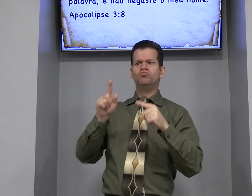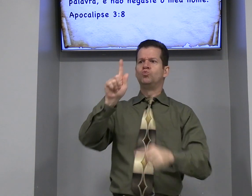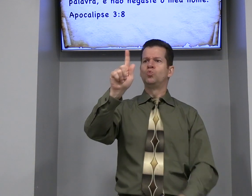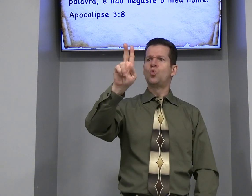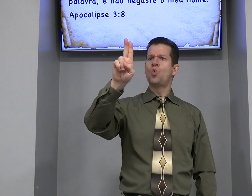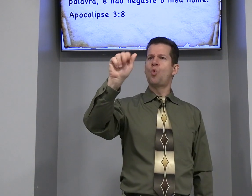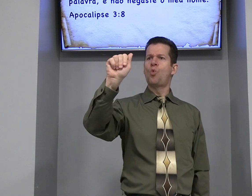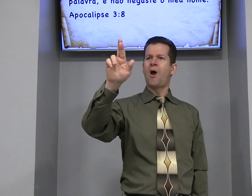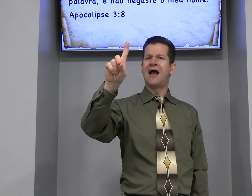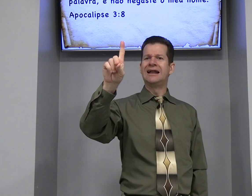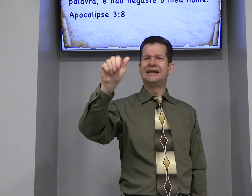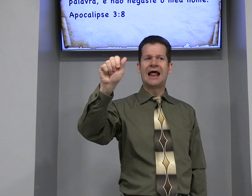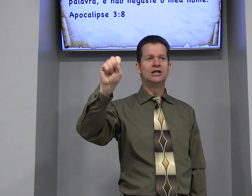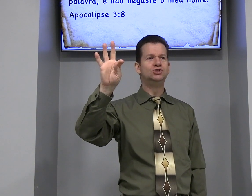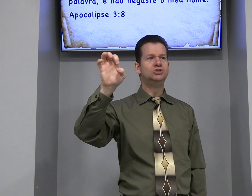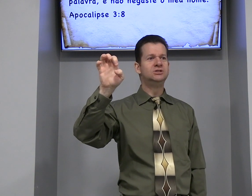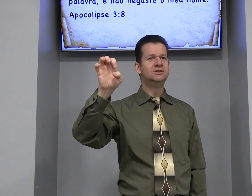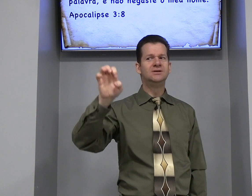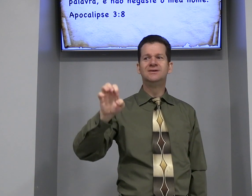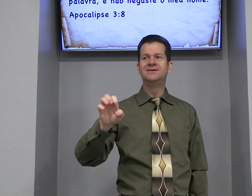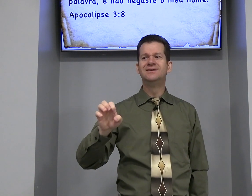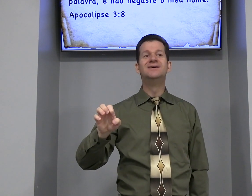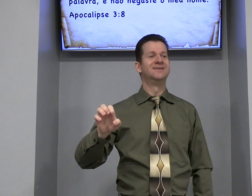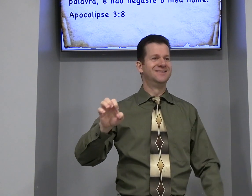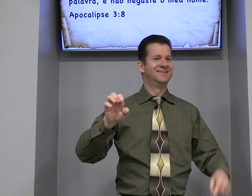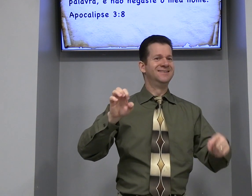Eles tinham pouca força, mas guardaste,